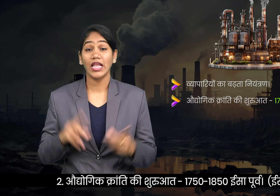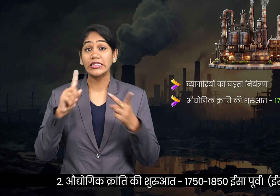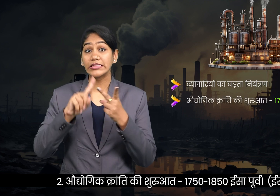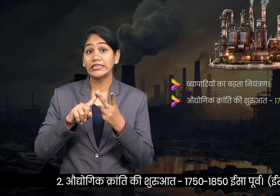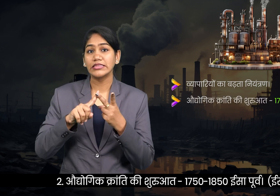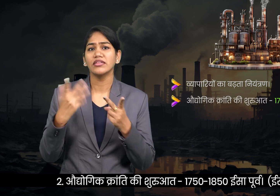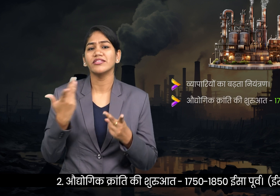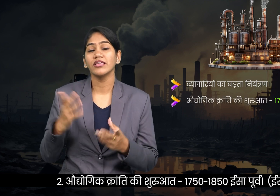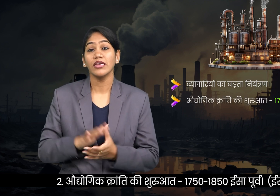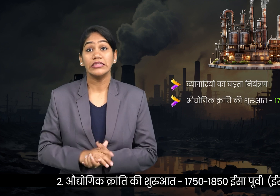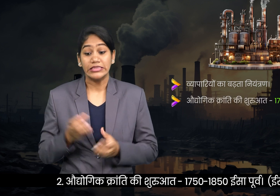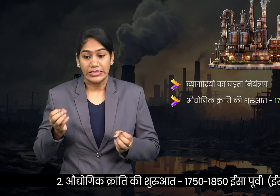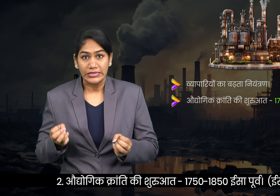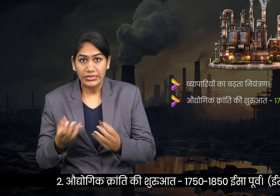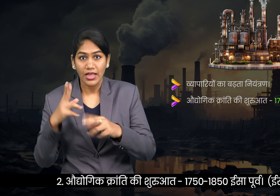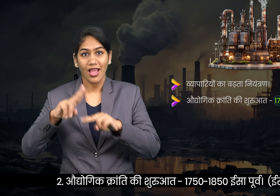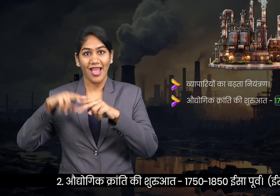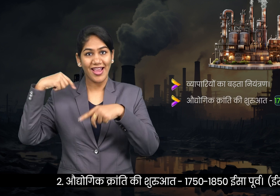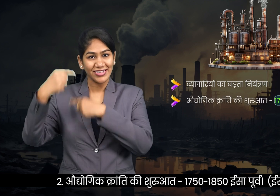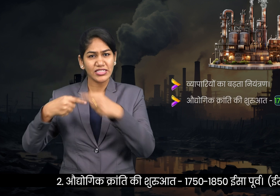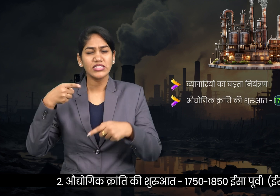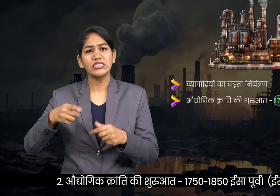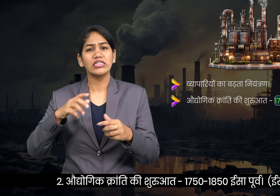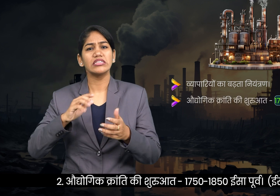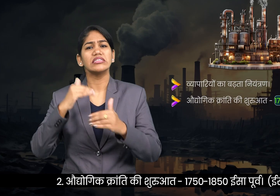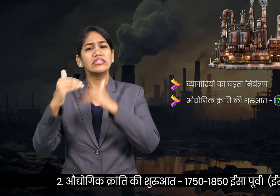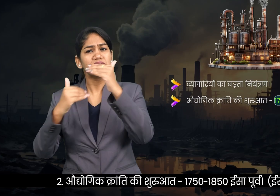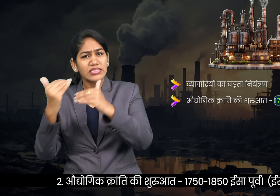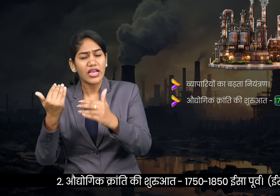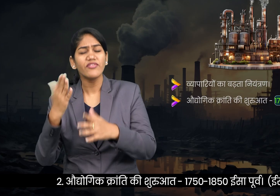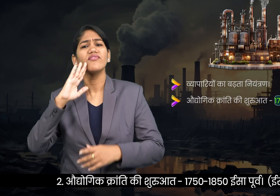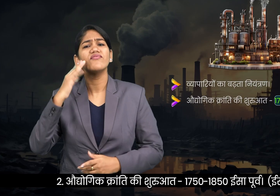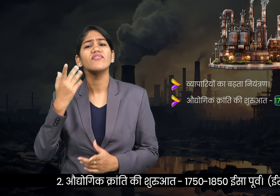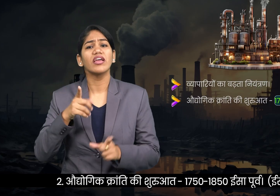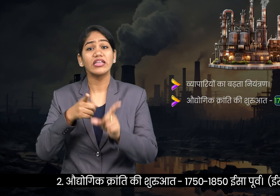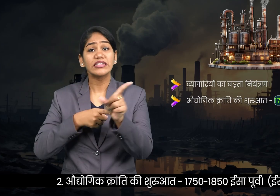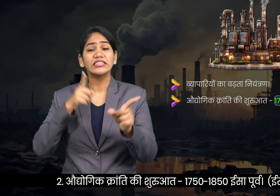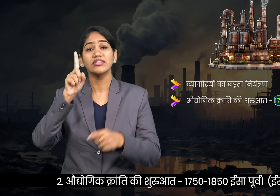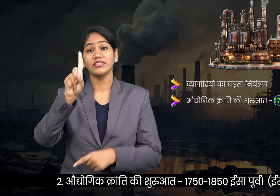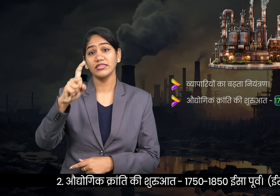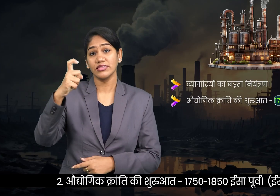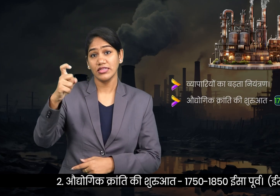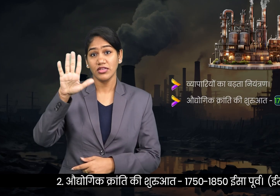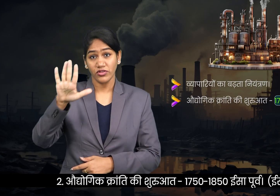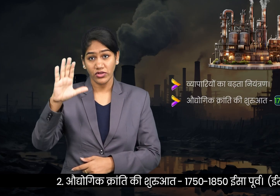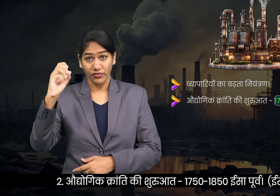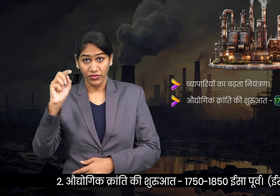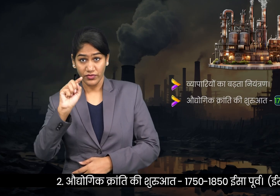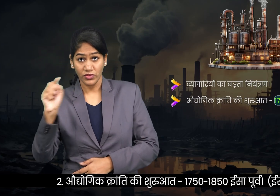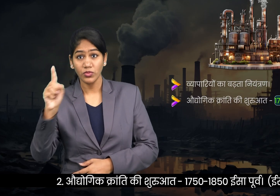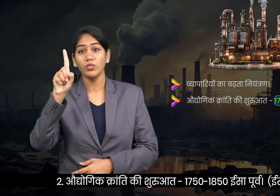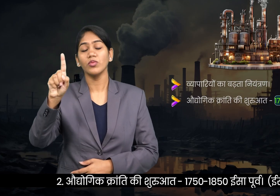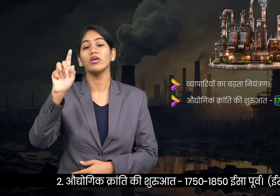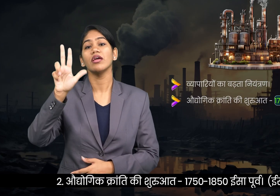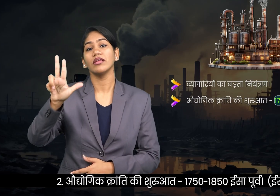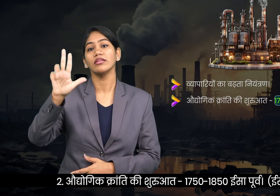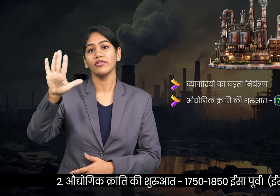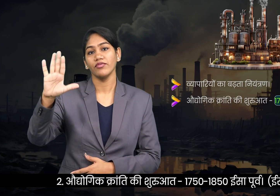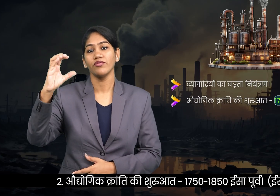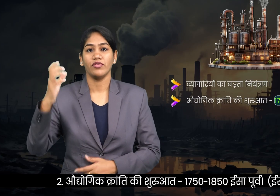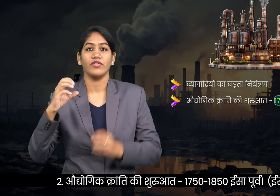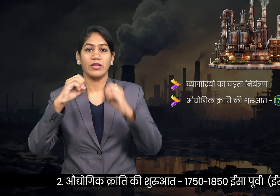2. औद्योगिक क्रांति की शुरुआत 1750 से 1850 ईसा पूर्व।